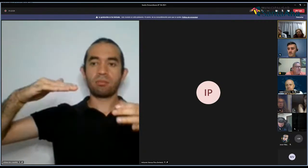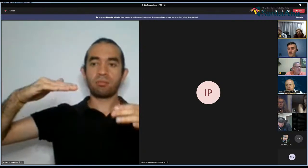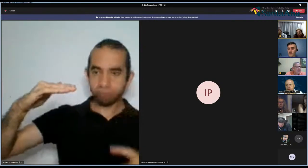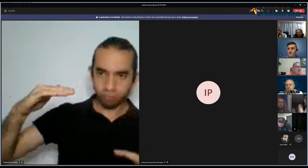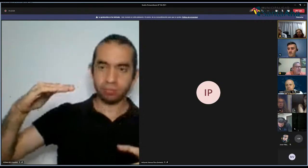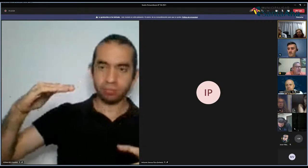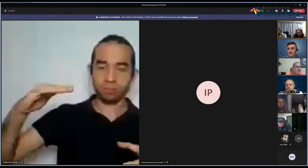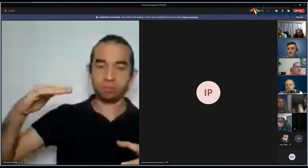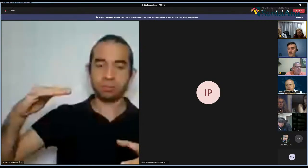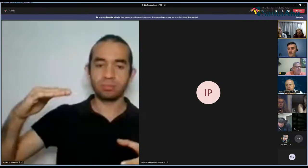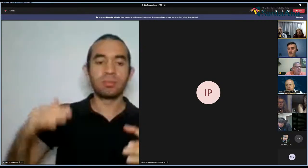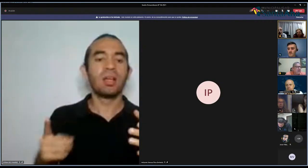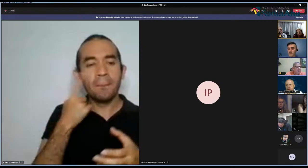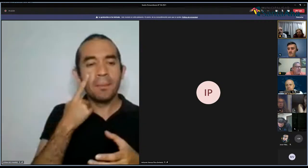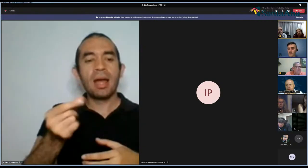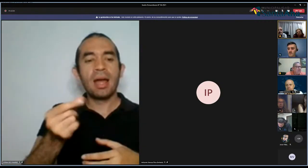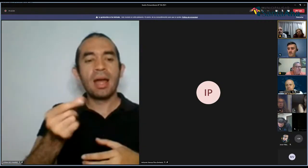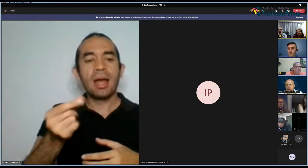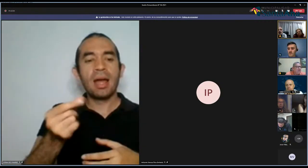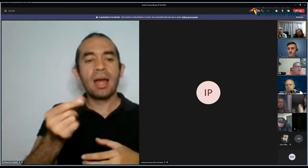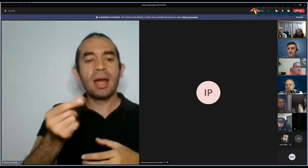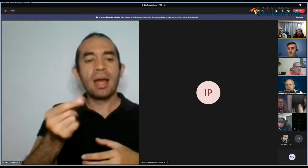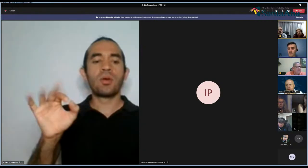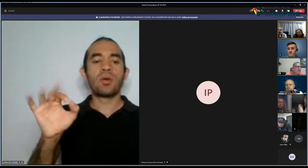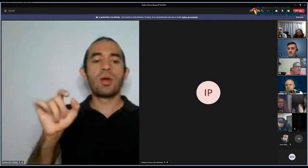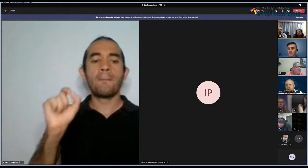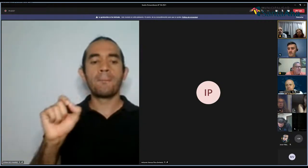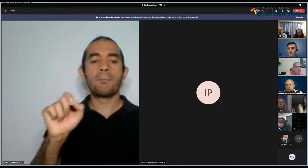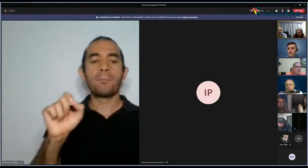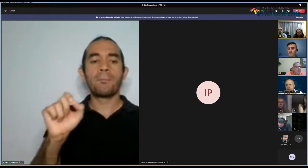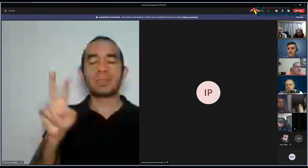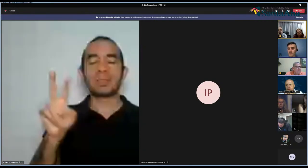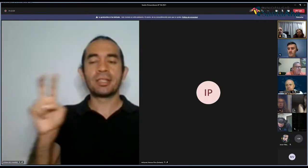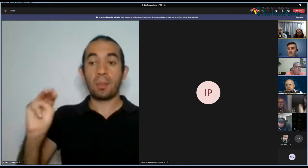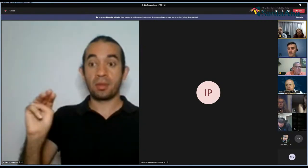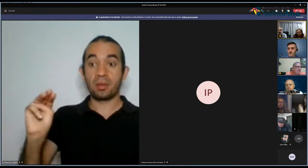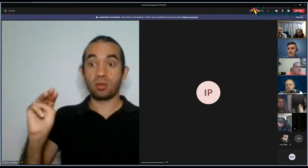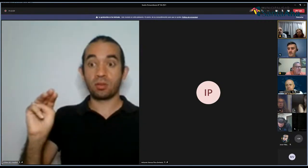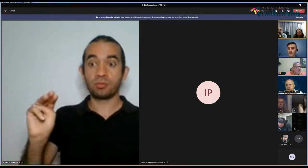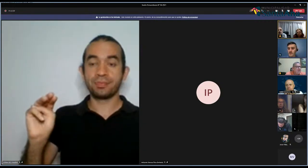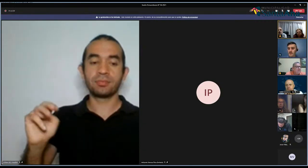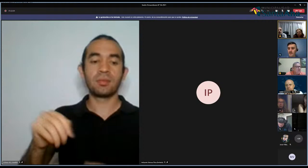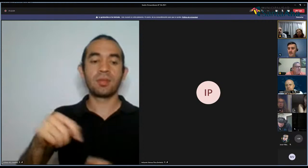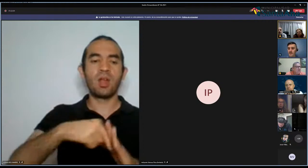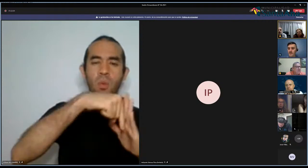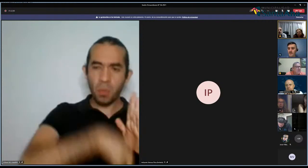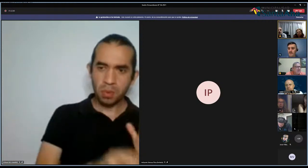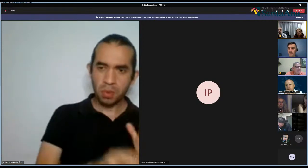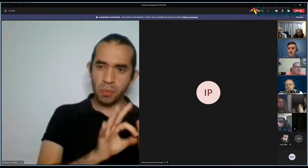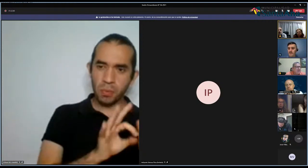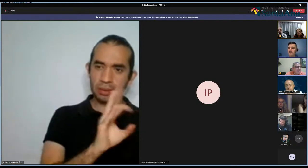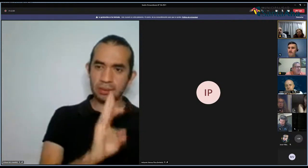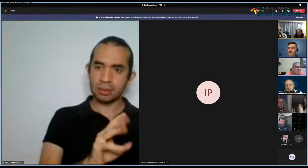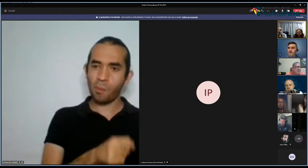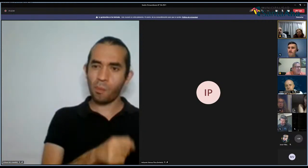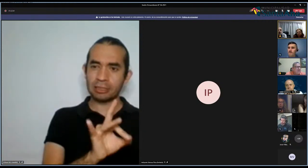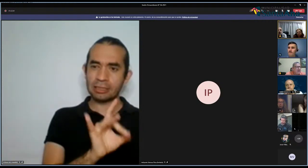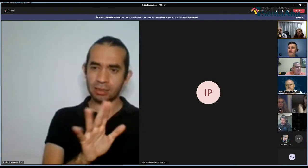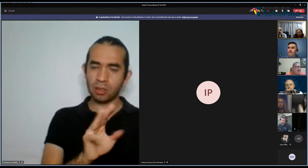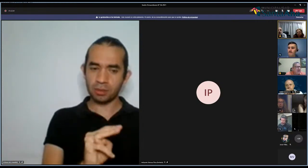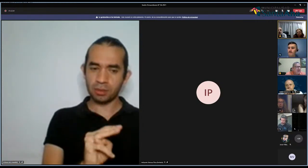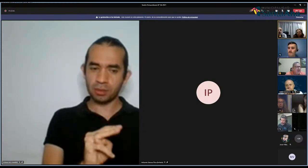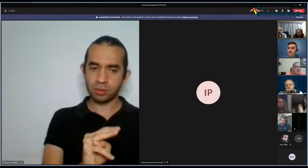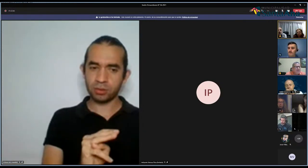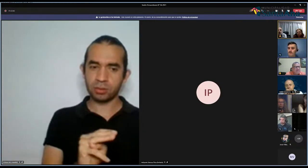dónde está la quebrada hasta 99 punto 22 metros y el pozo está a 96 punto 85 o sea lo que significa